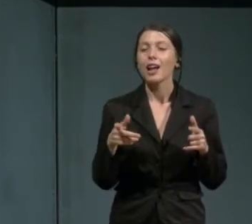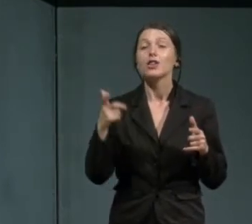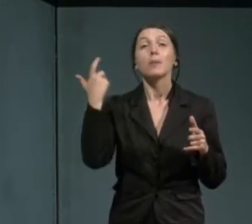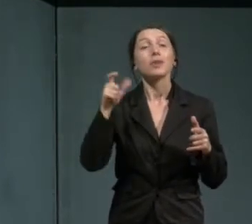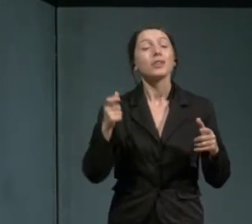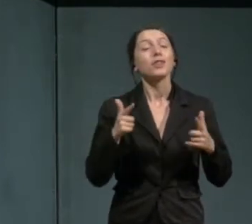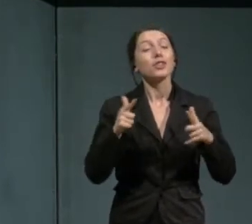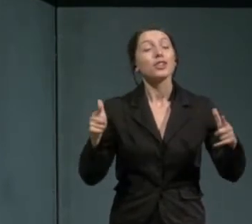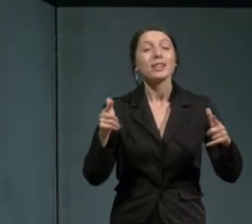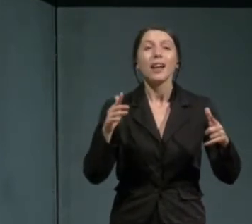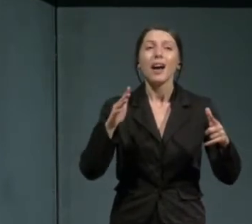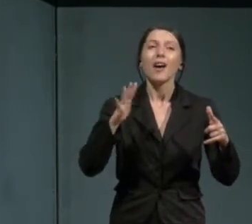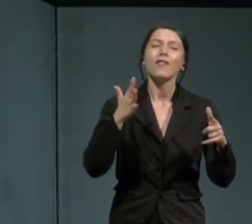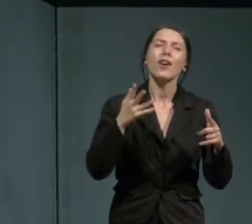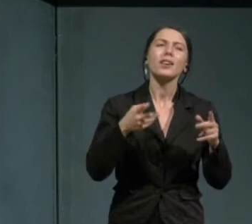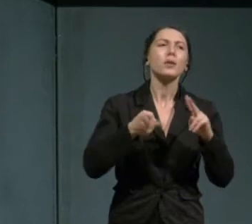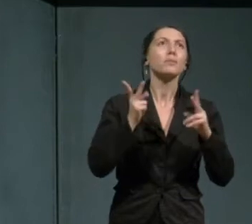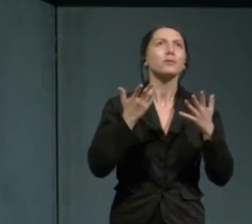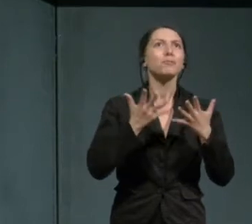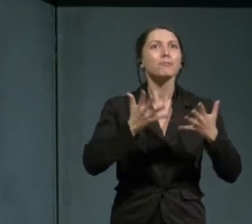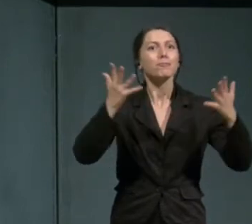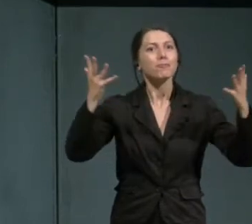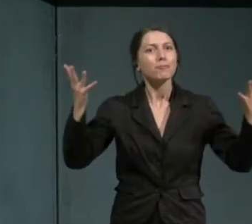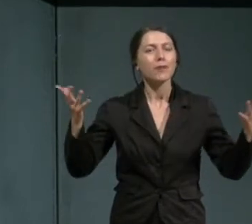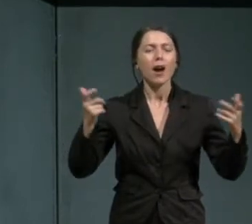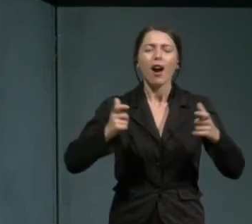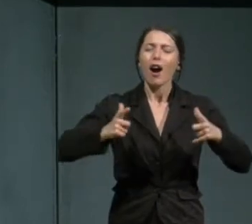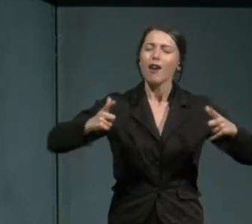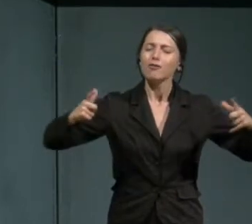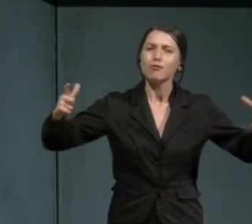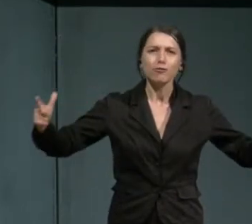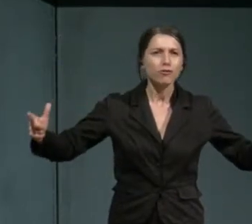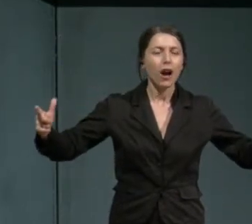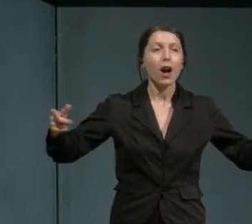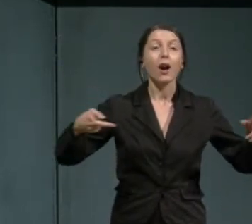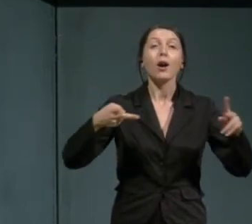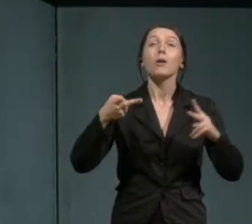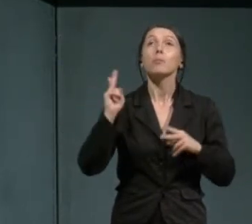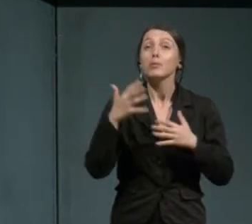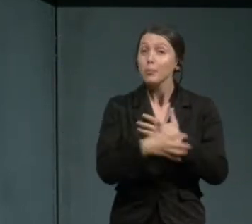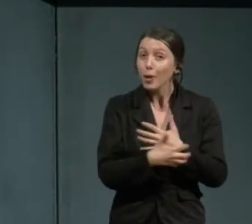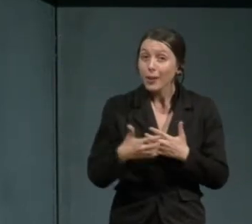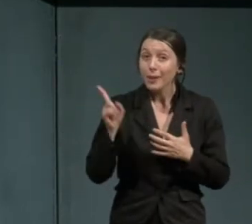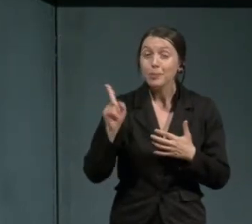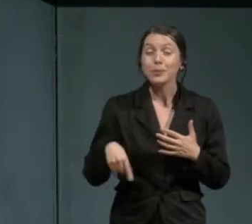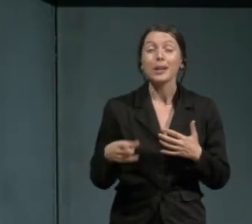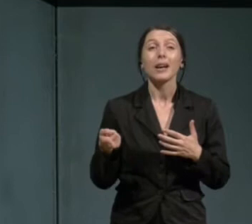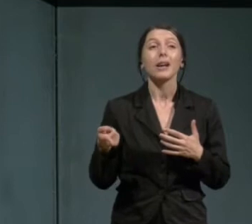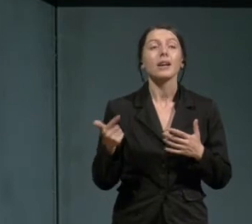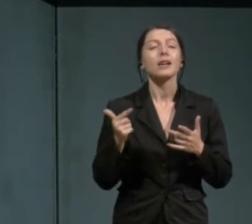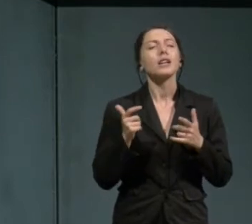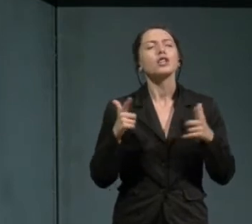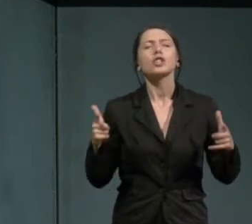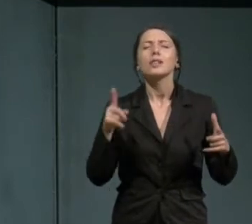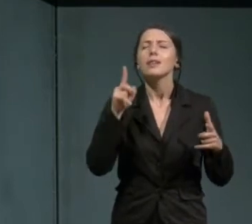che innanzitutto forse la più abbia la più larga e poi forse la città più povera è una città